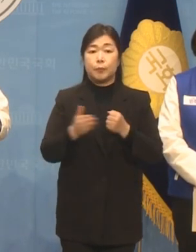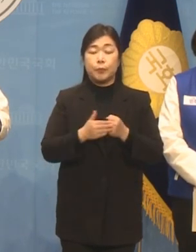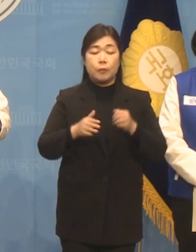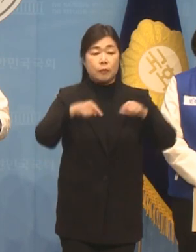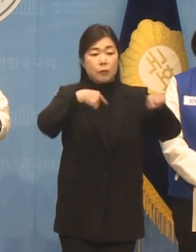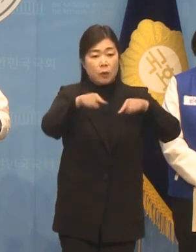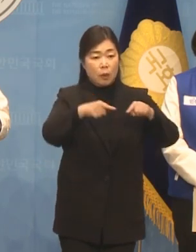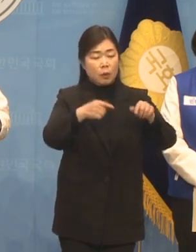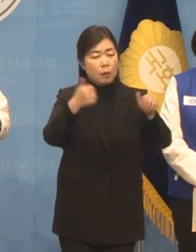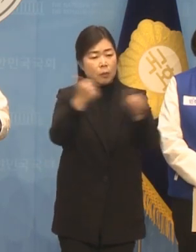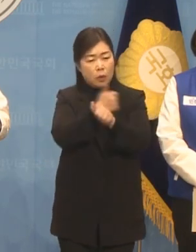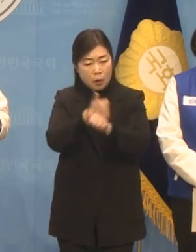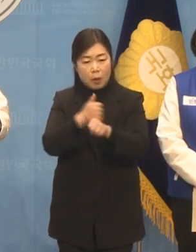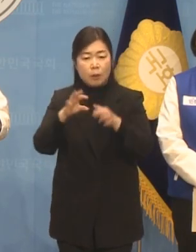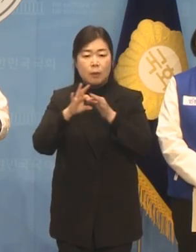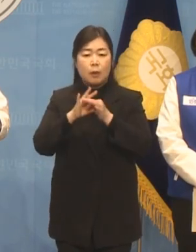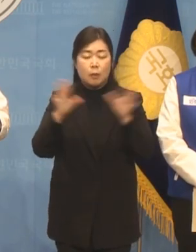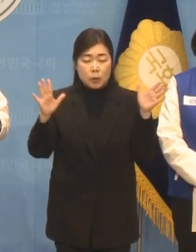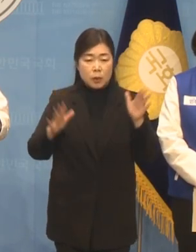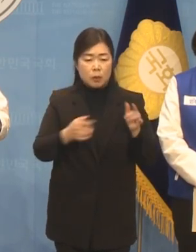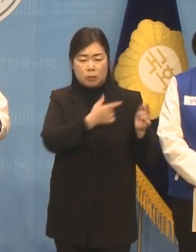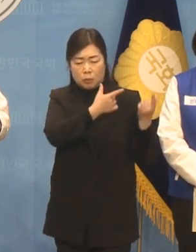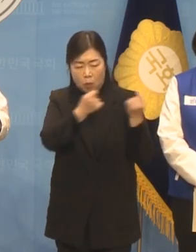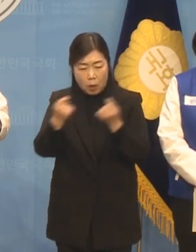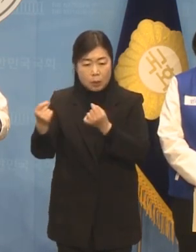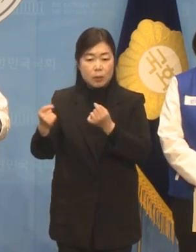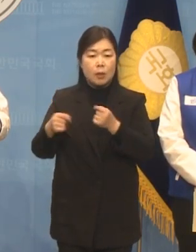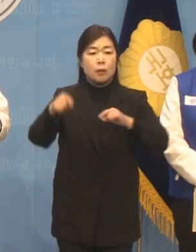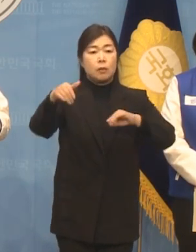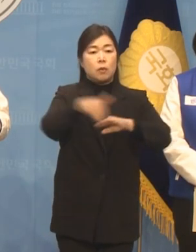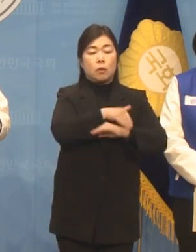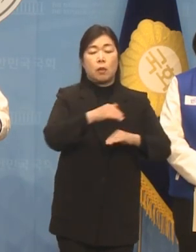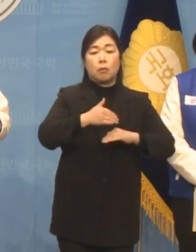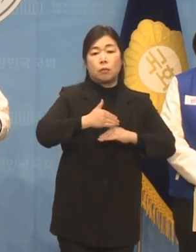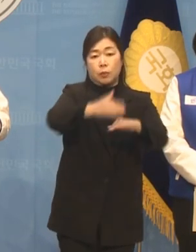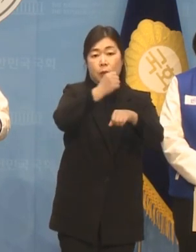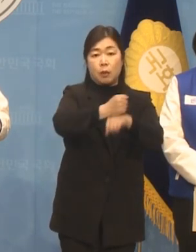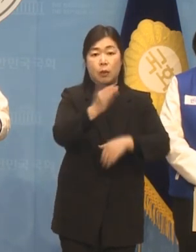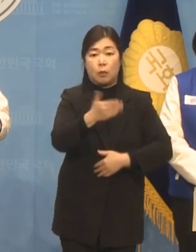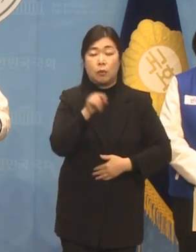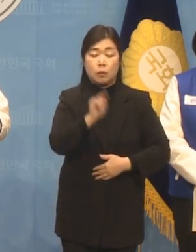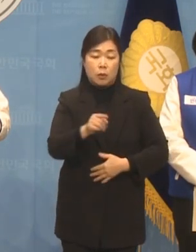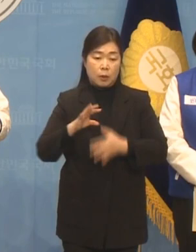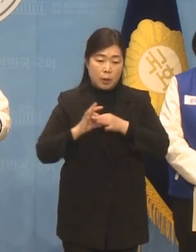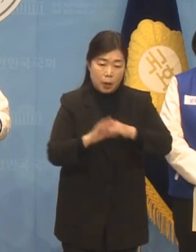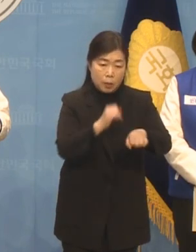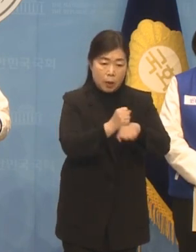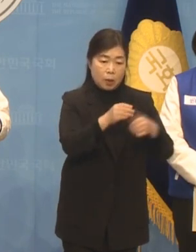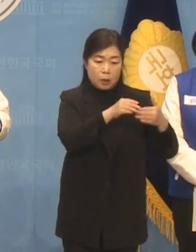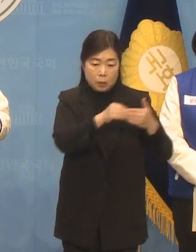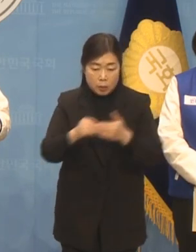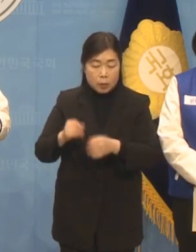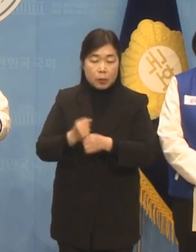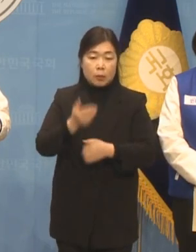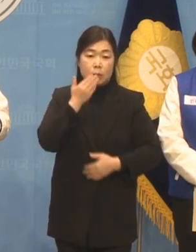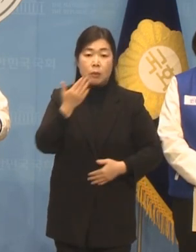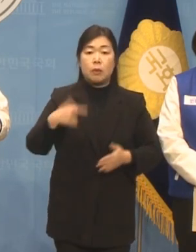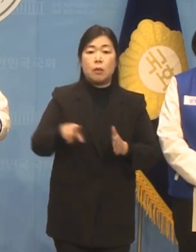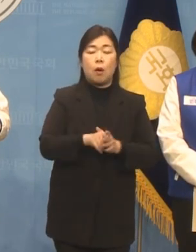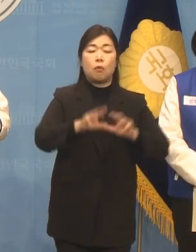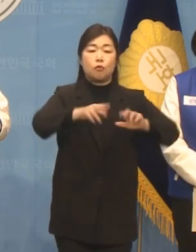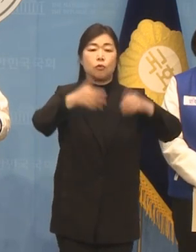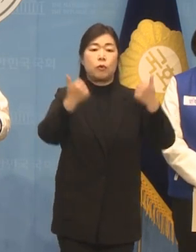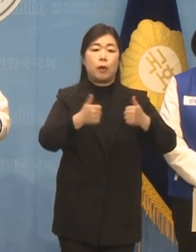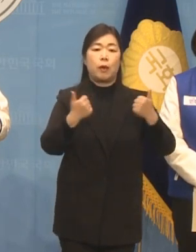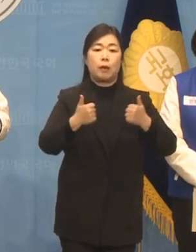정권 변화와 상관없이 일관성 있는 정책을 추진하고 이를 유지하기 위해 국회에 상설